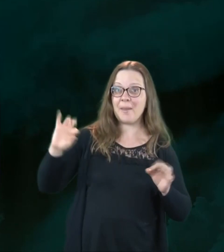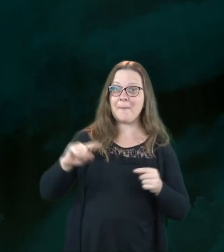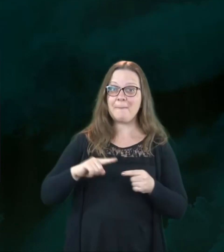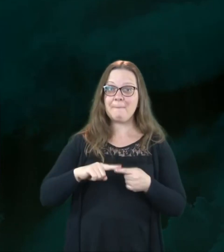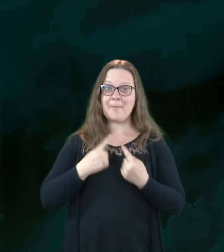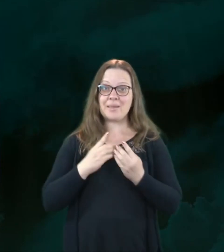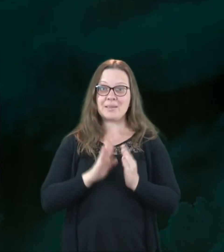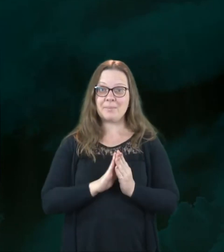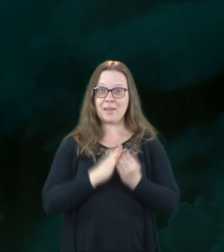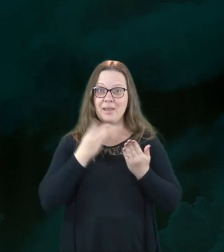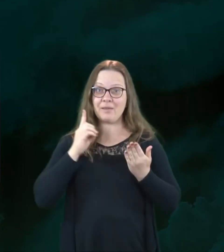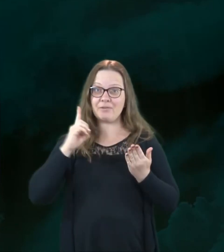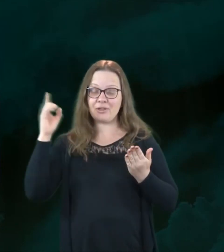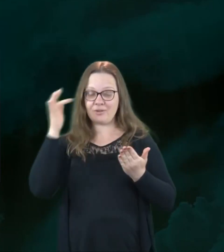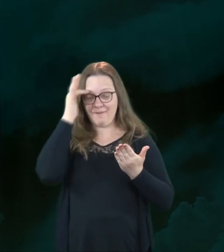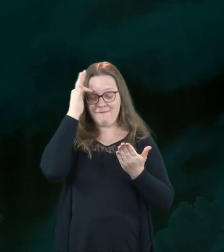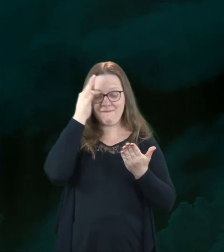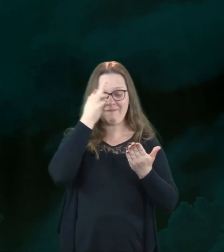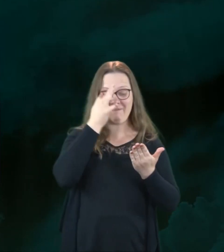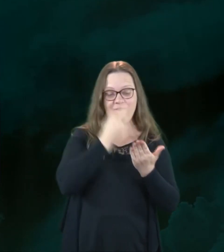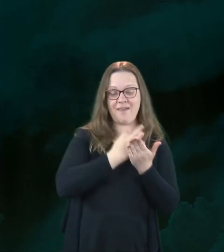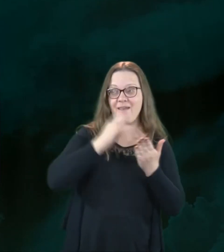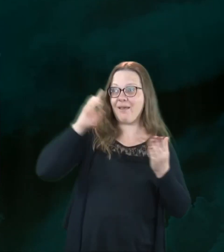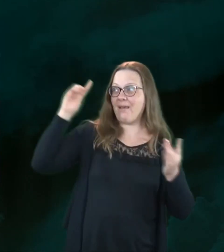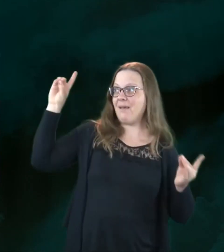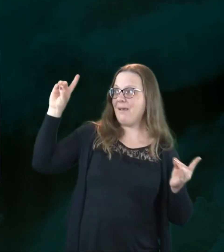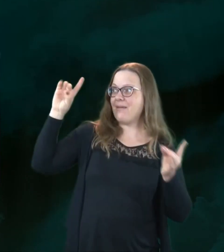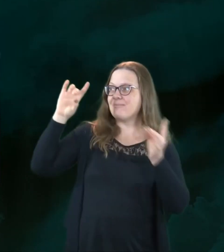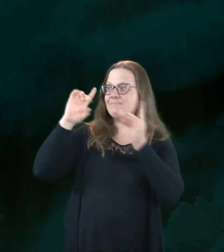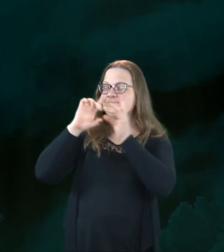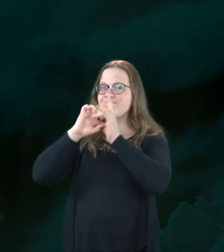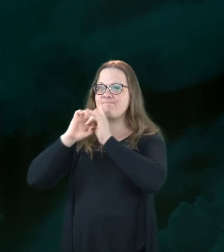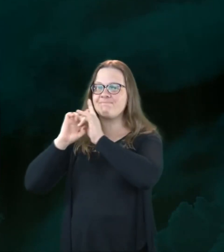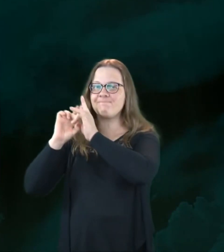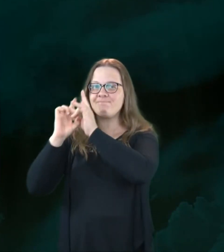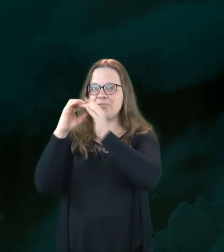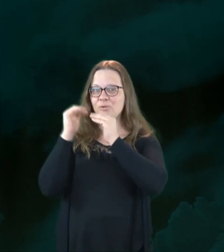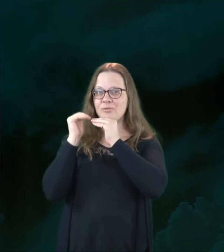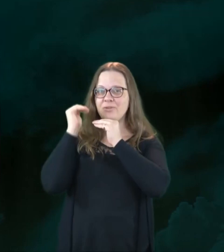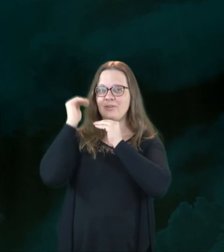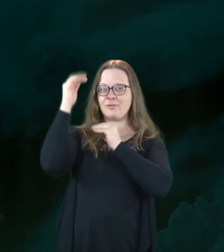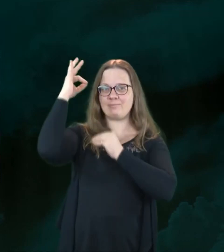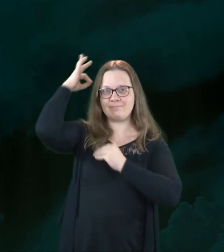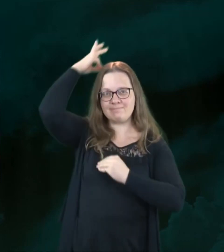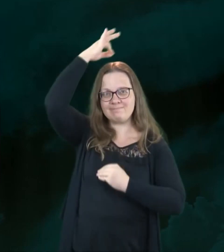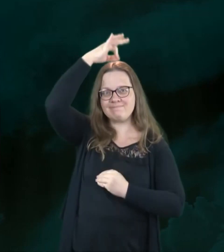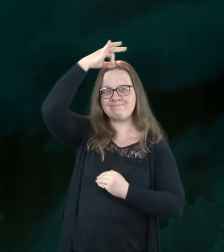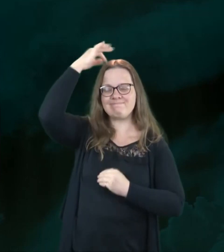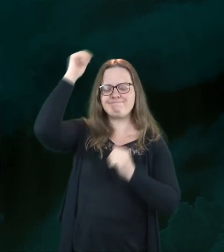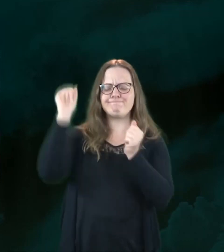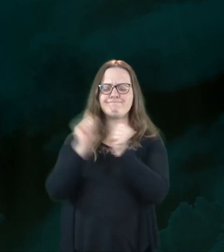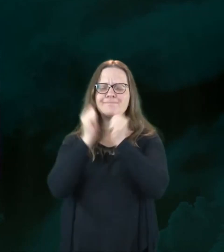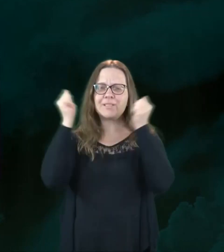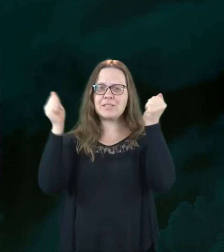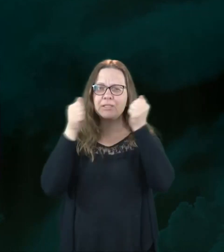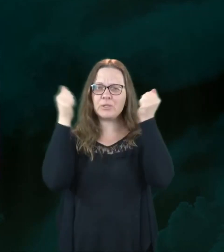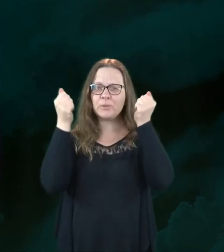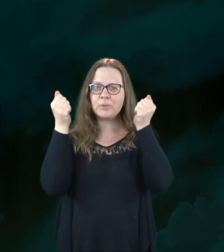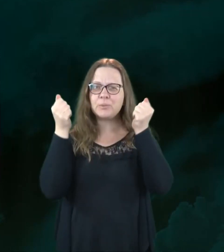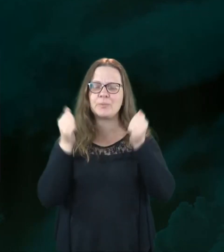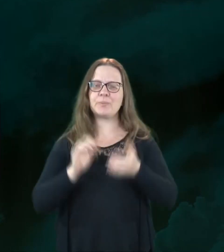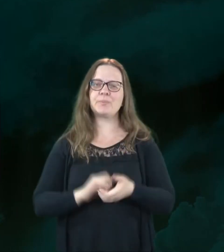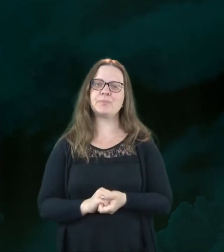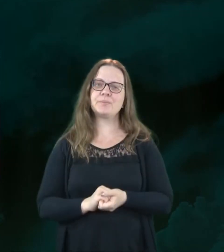reconectou de Deus a nível do Espírito. Aleluia! Mas não é só isso. Me mostra a